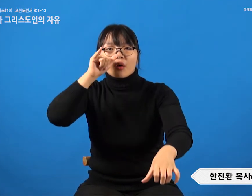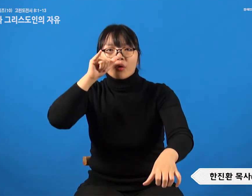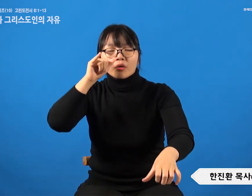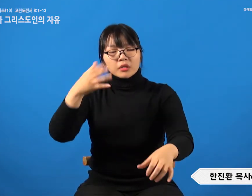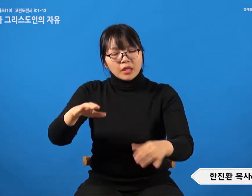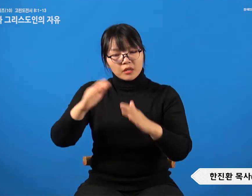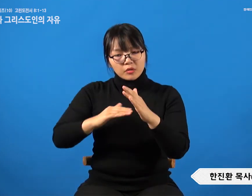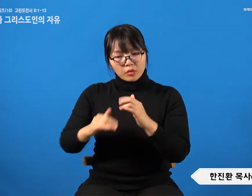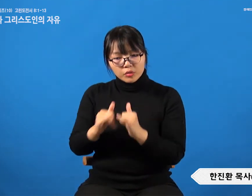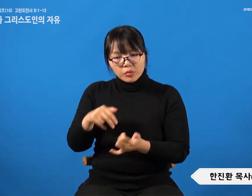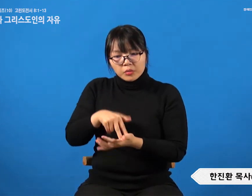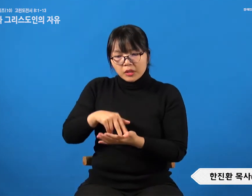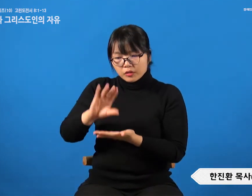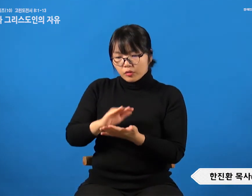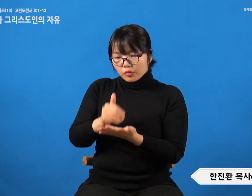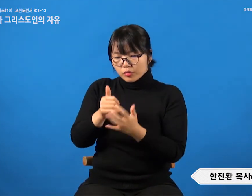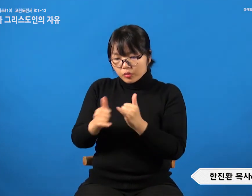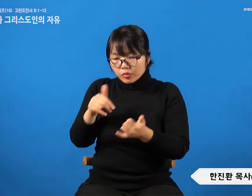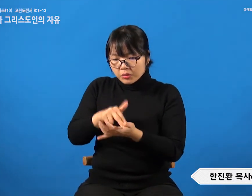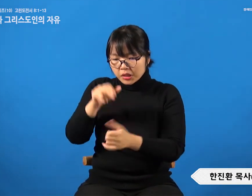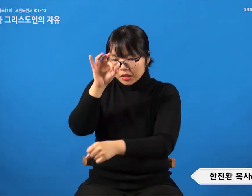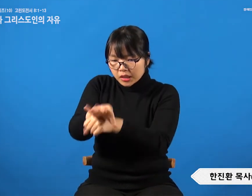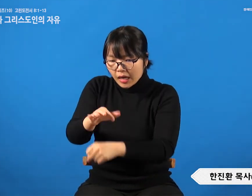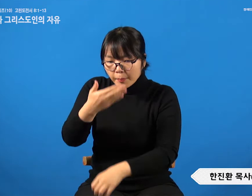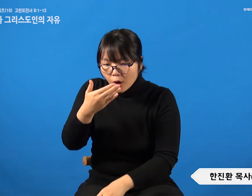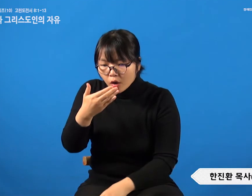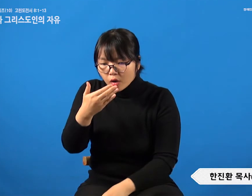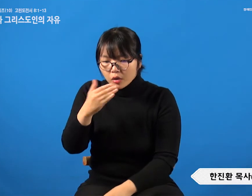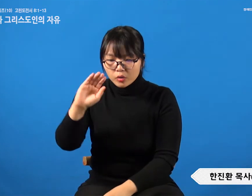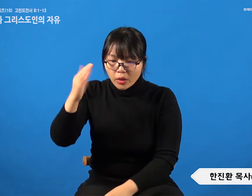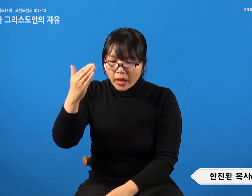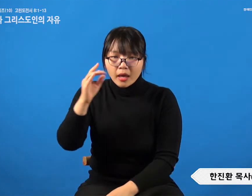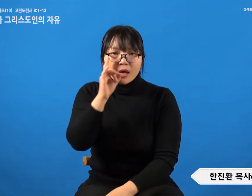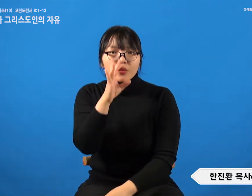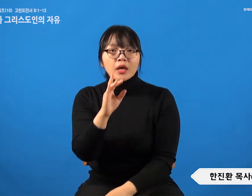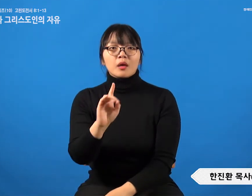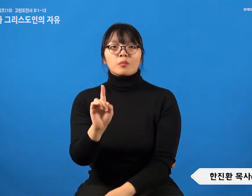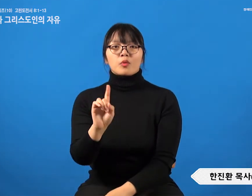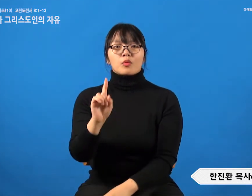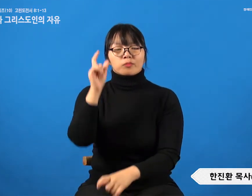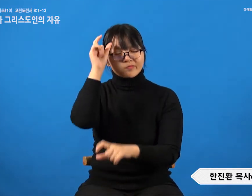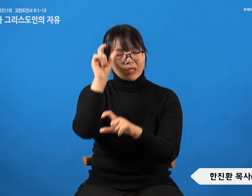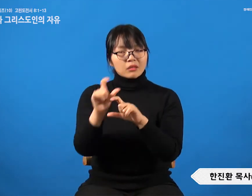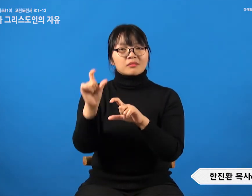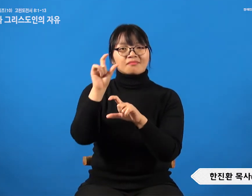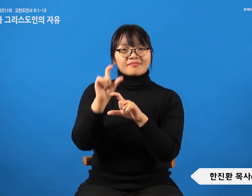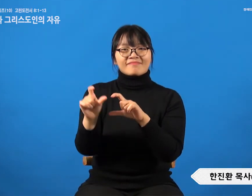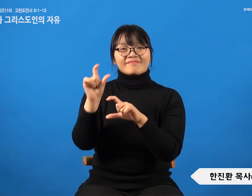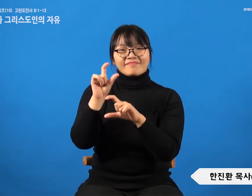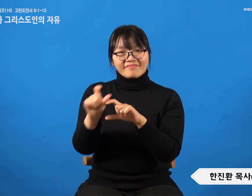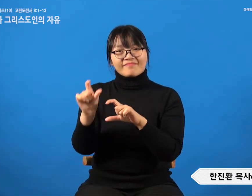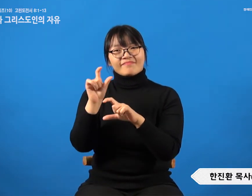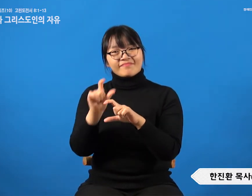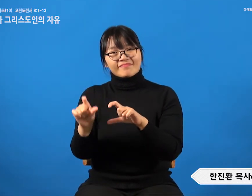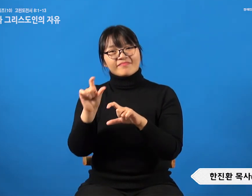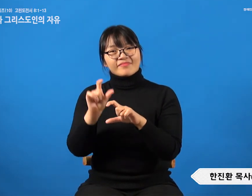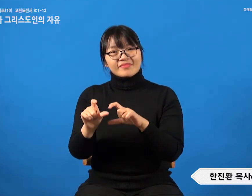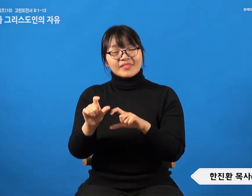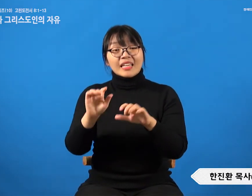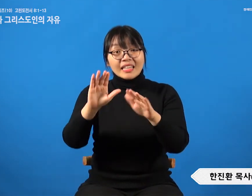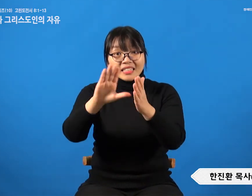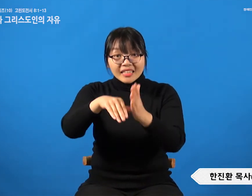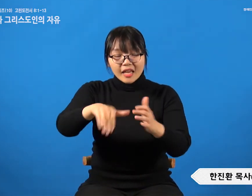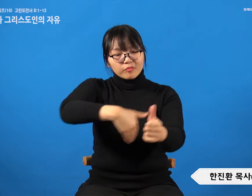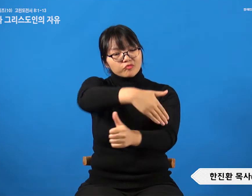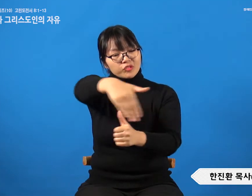그것을 사 먹어도 되느냐 안 되느냐 하는 것이 고민입니다. 그것은 그들이 날마다